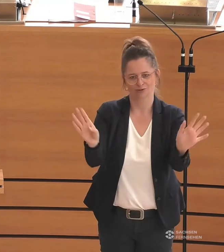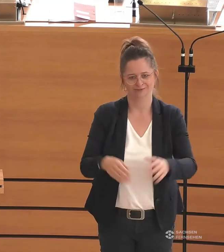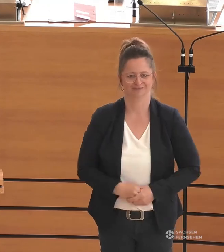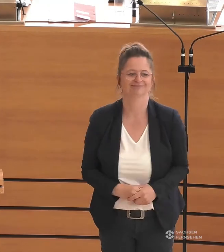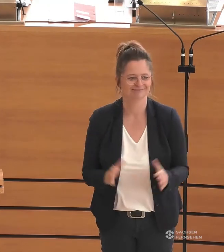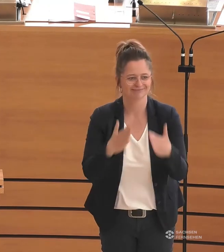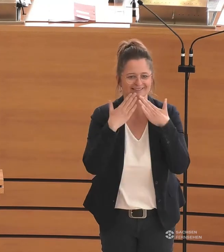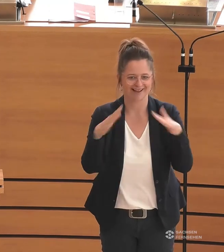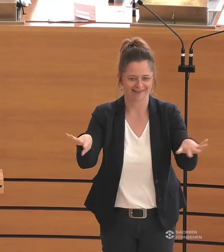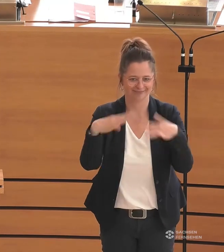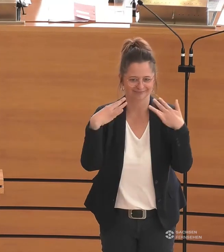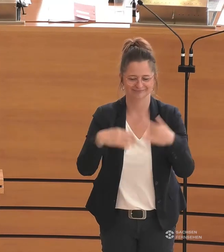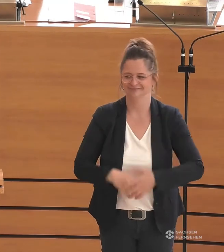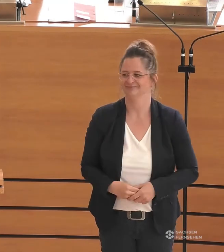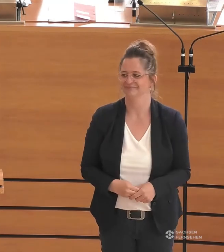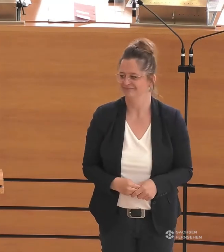Vielen Dank.